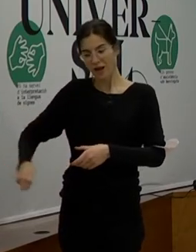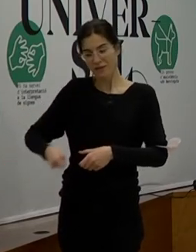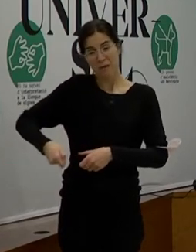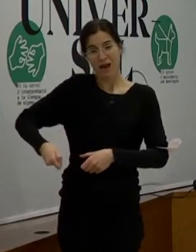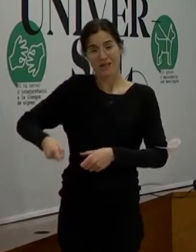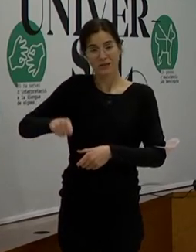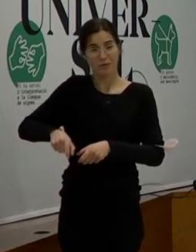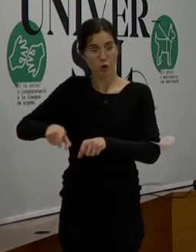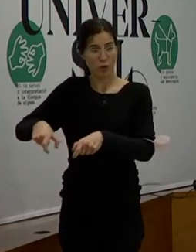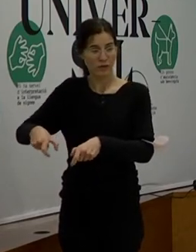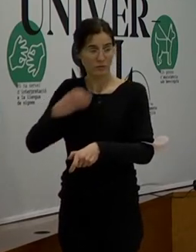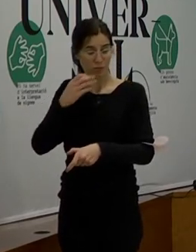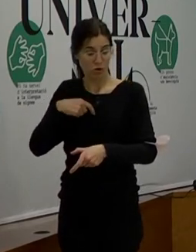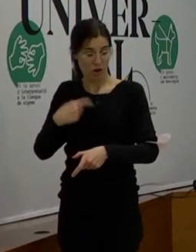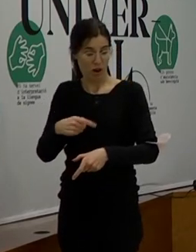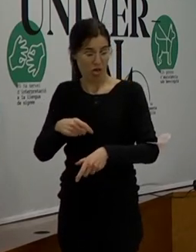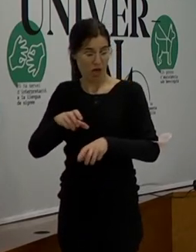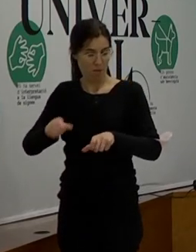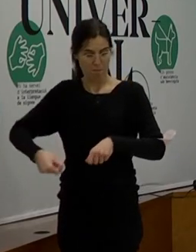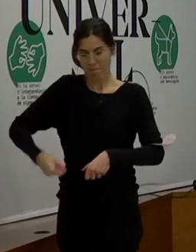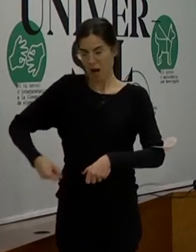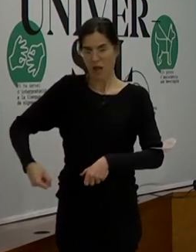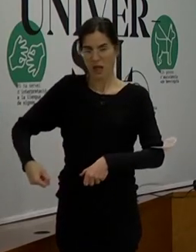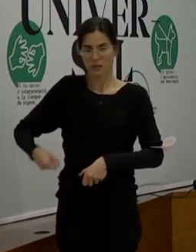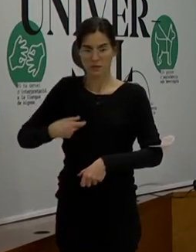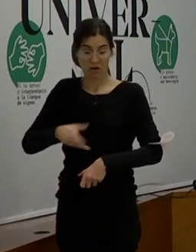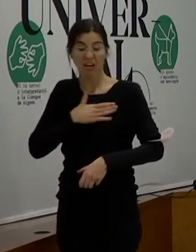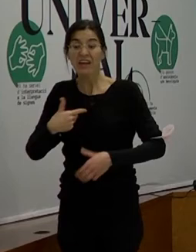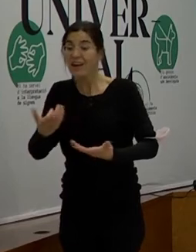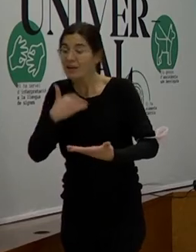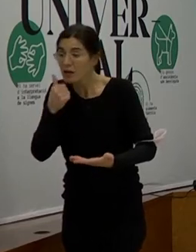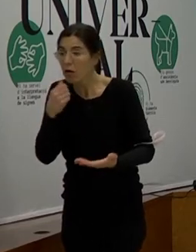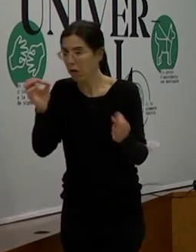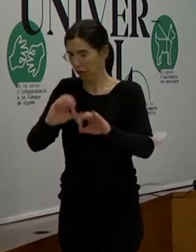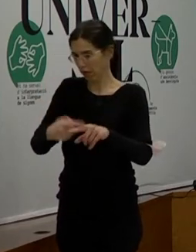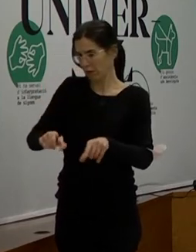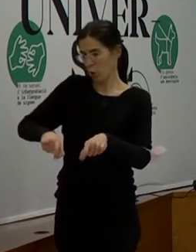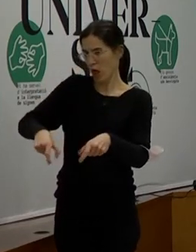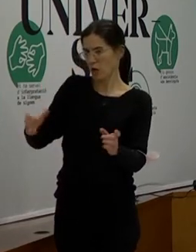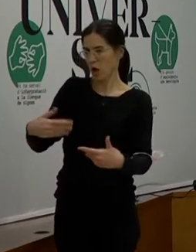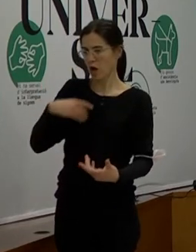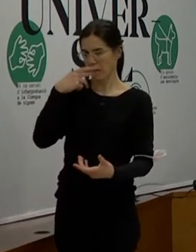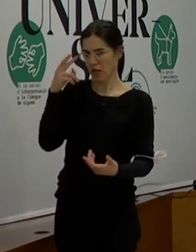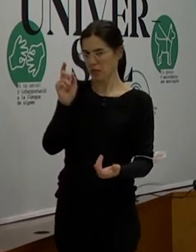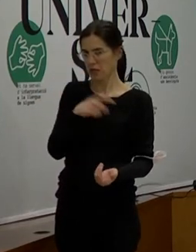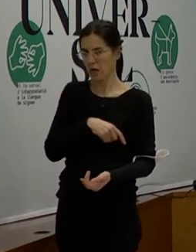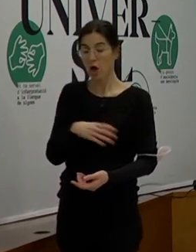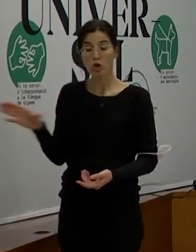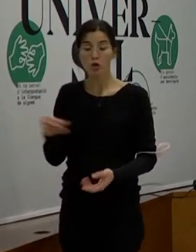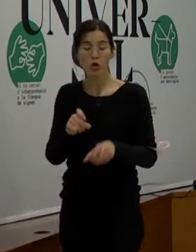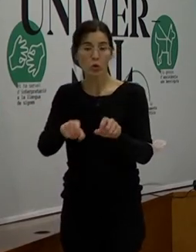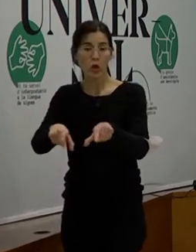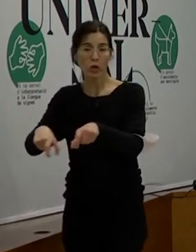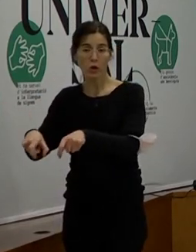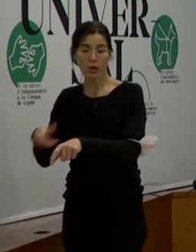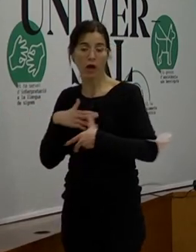O sigui, jo tinc unes maletes de la mare, qui les vol? No, no tenen rodes, no m'interessa, no? Perquè clar, tots són rodes. Per